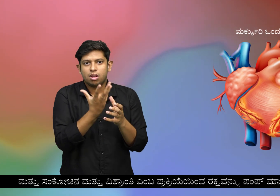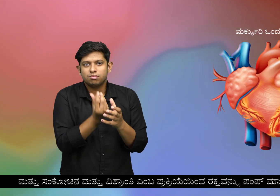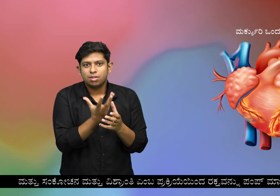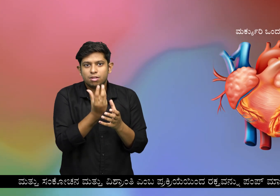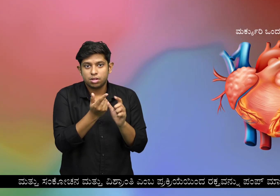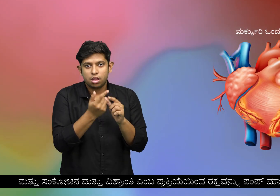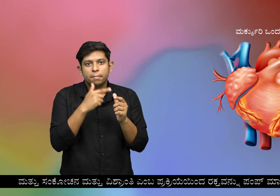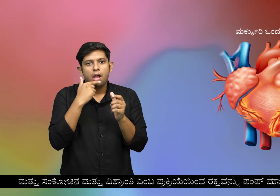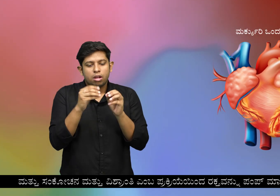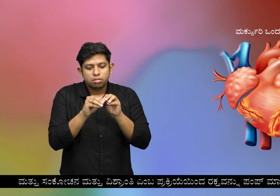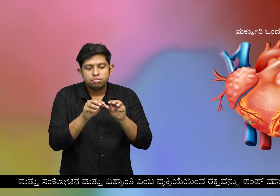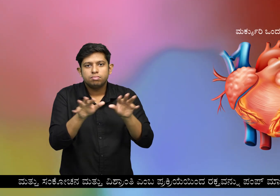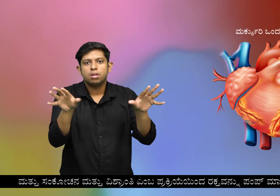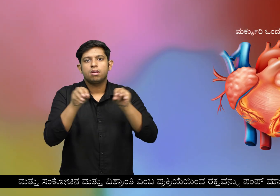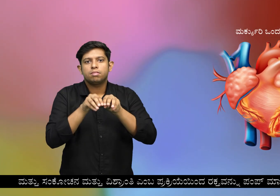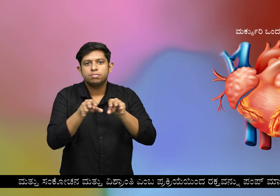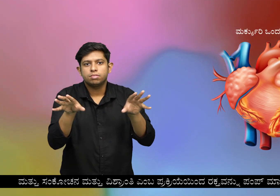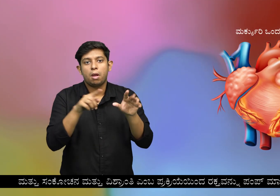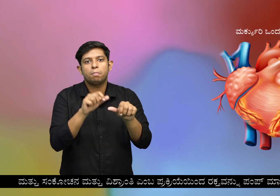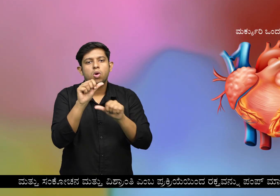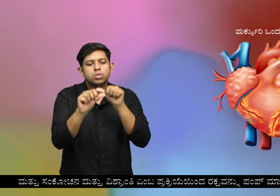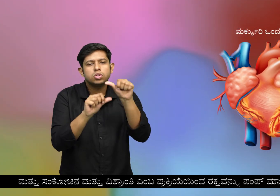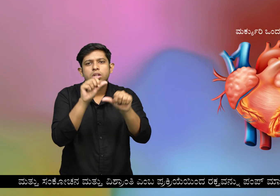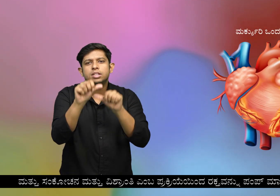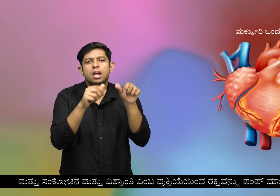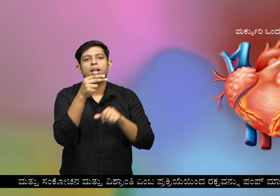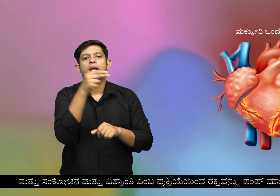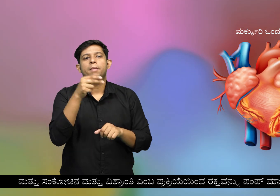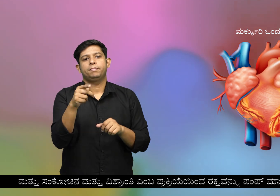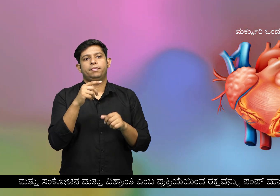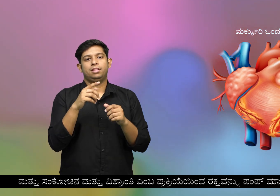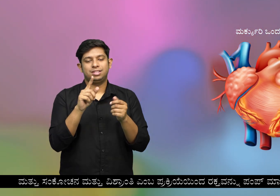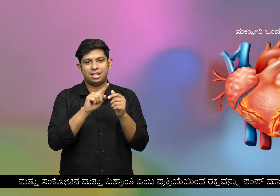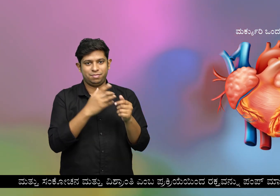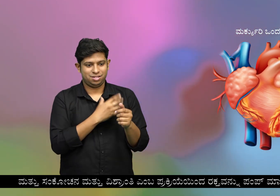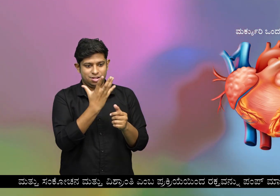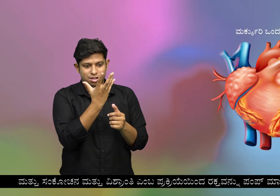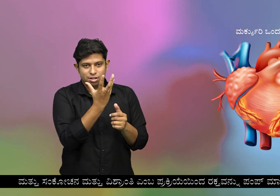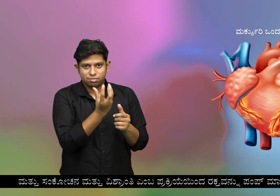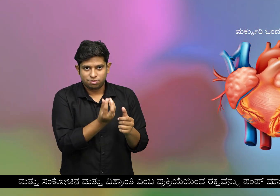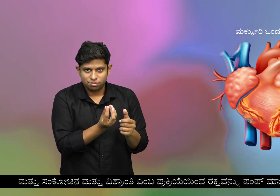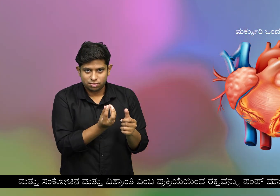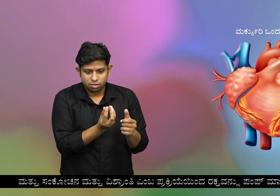ಮತ್ತು ಸಂಕೋಚನ ಮತ್ತು ವಿಶ್ರಾಂತಿ ಎಂಬ ಪ್ರಕ್ರಿಯೆಯಿಂದ ರಕ್ತವನ್ನು ಪಂಪ್ ಮಾಡಲು ಸಹಾಯ ಮಾಡುತ್ತದೆ.